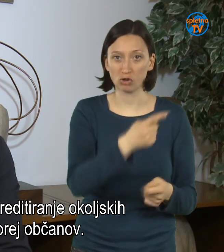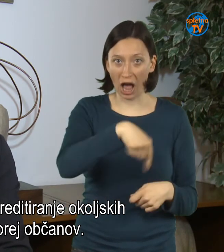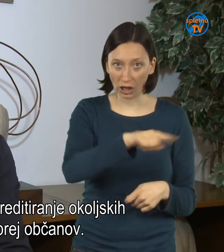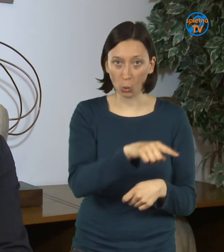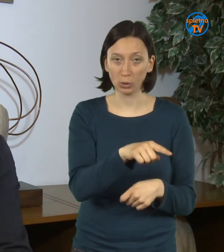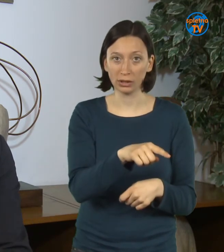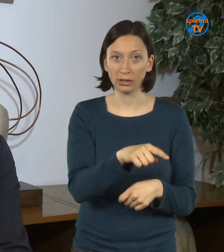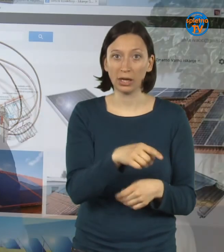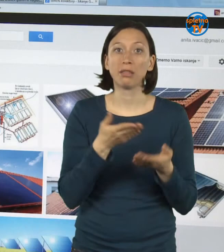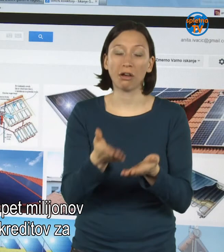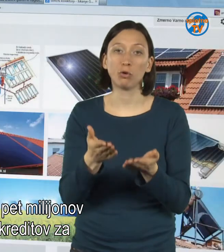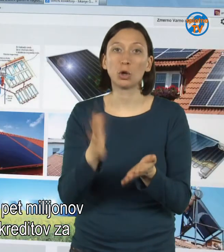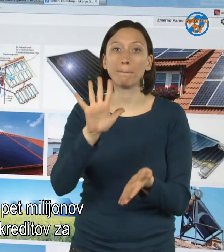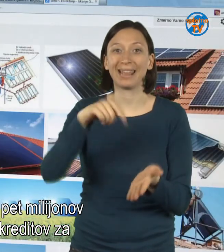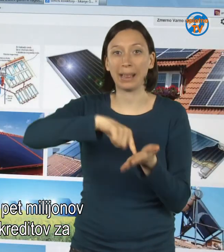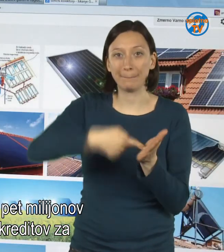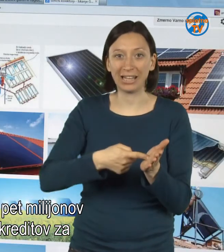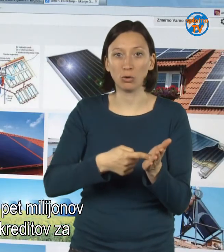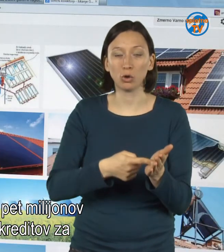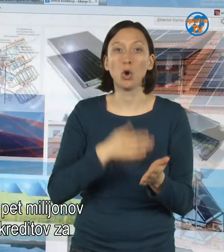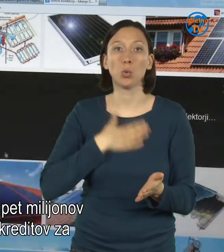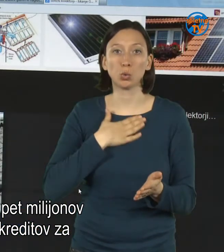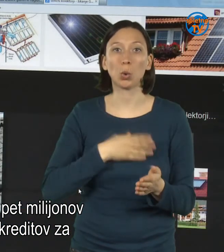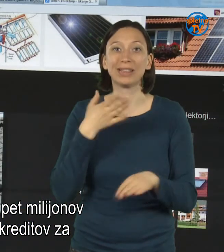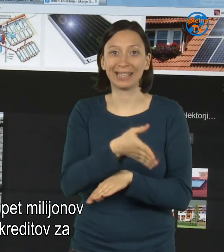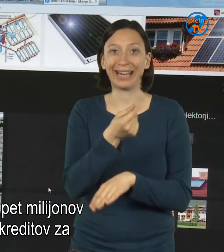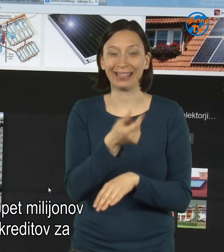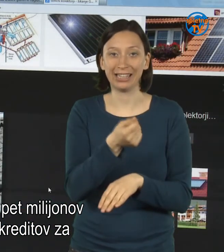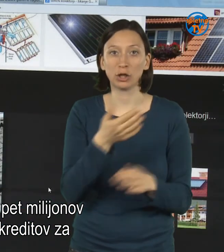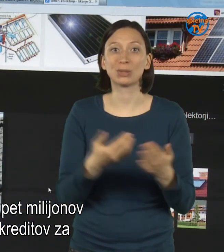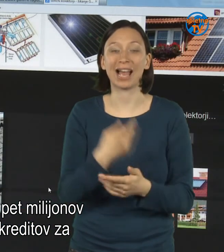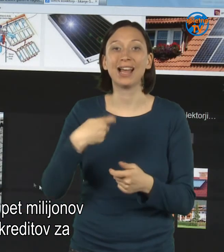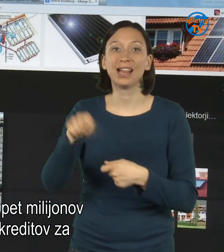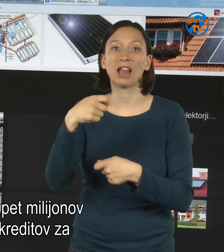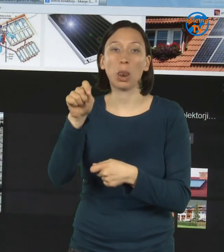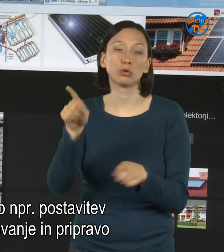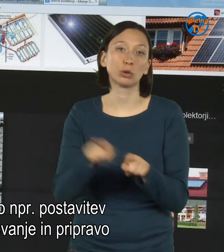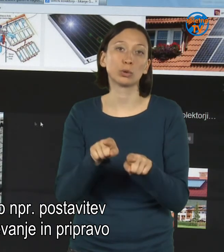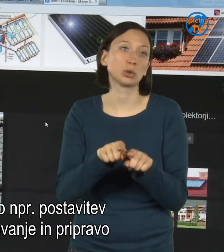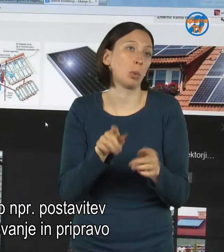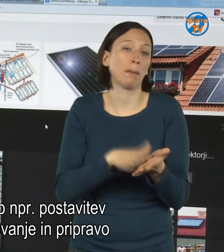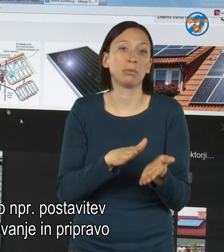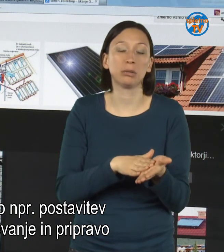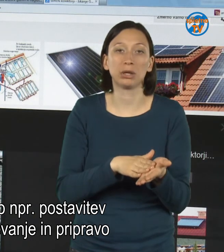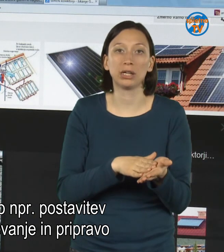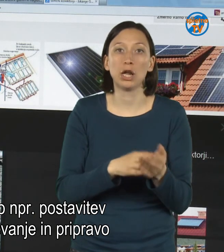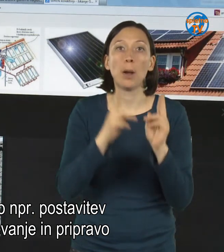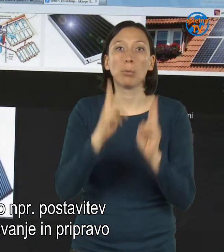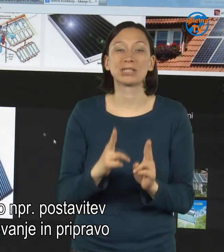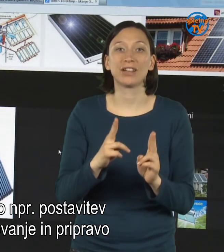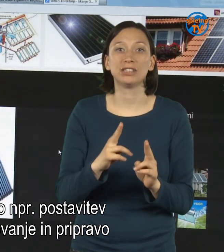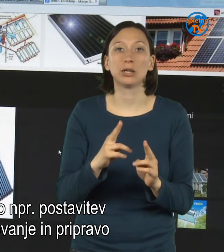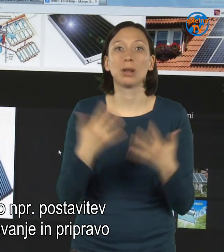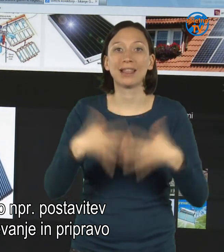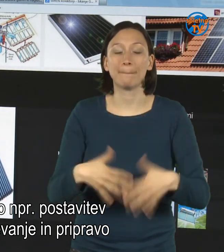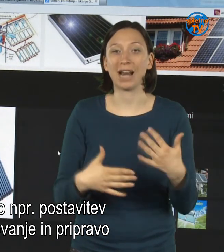občanov. Na voljo je 5 milijonov ugodnih kreditov za naložbe, kot so na primer